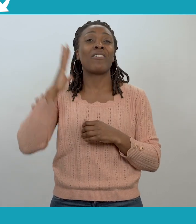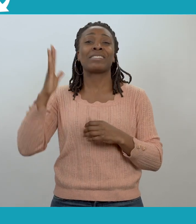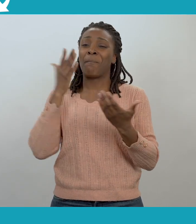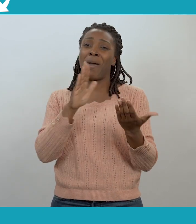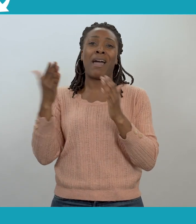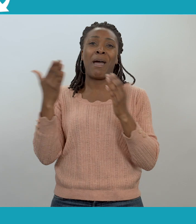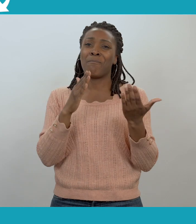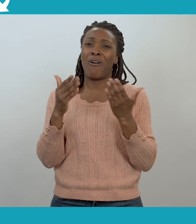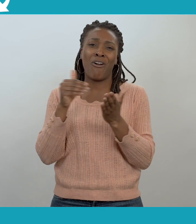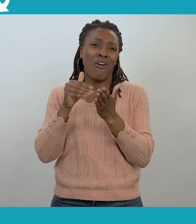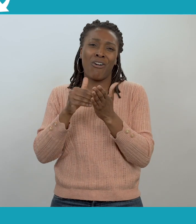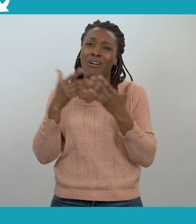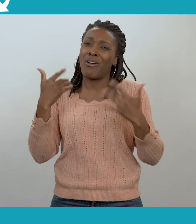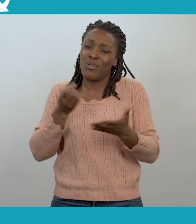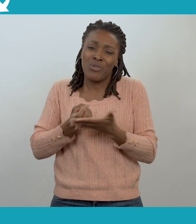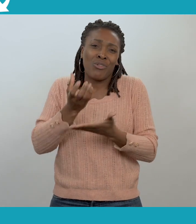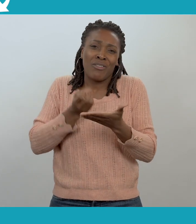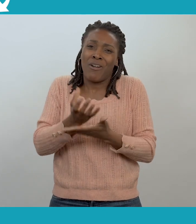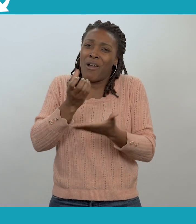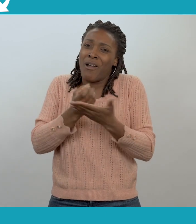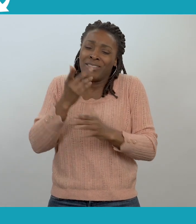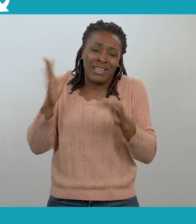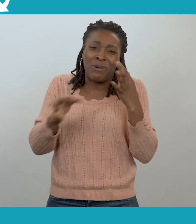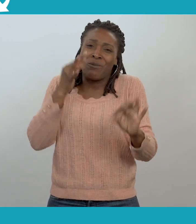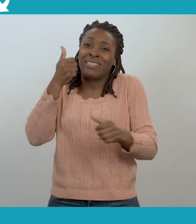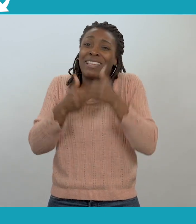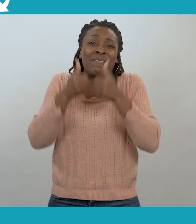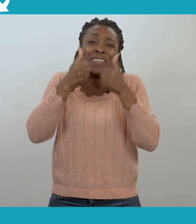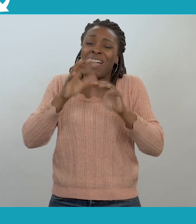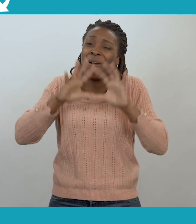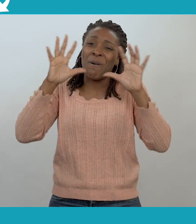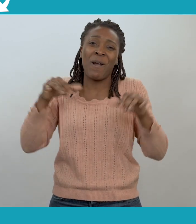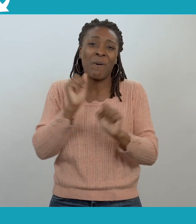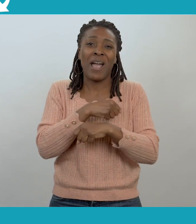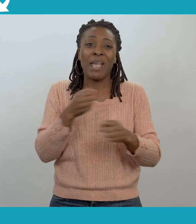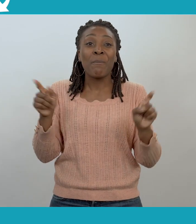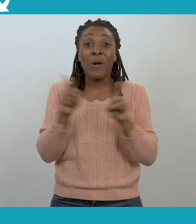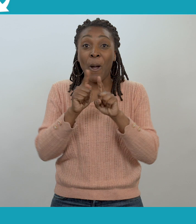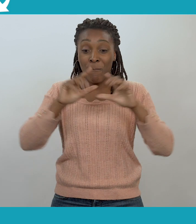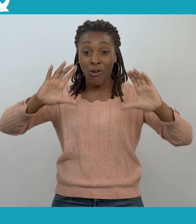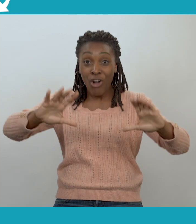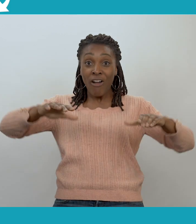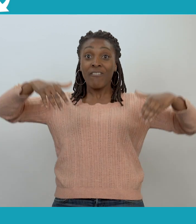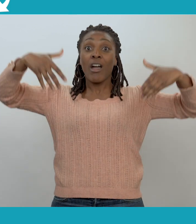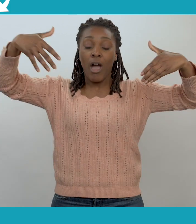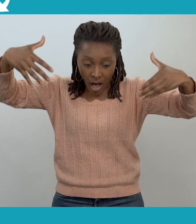paraboles sont toujours pleines de nouvelles surprises et de nouveaux défis. Elles sont comme un coffre